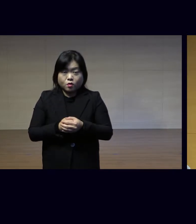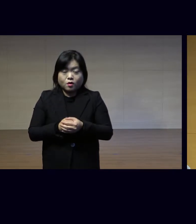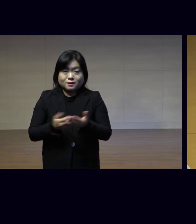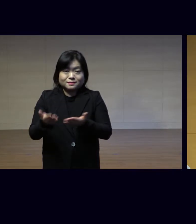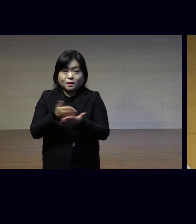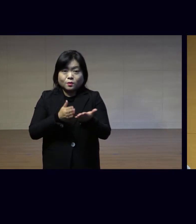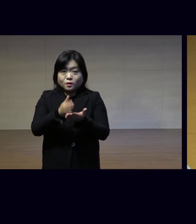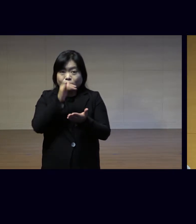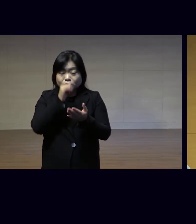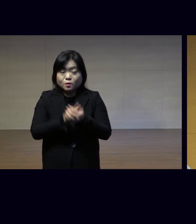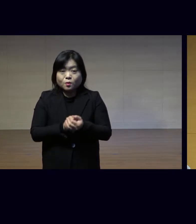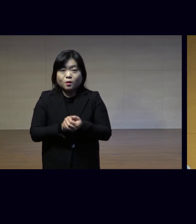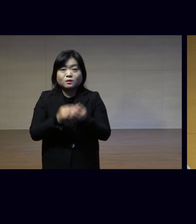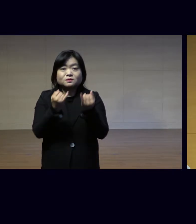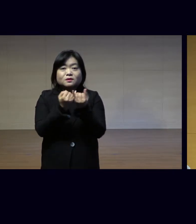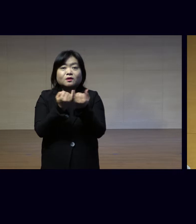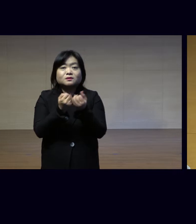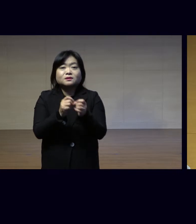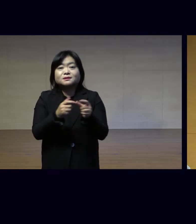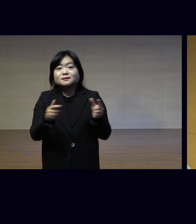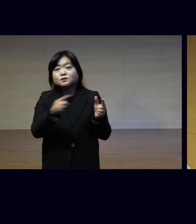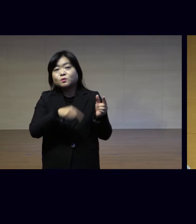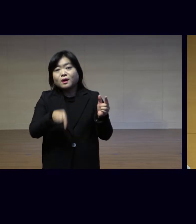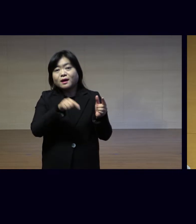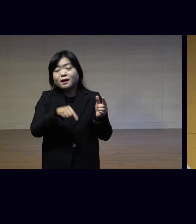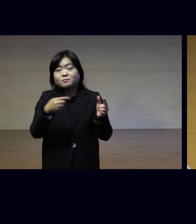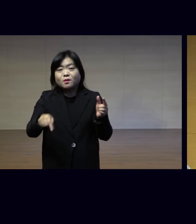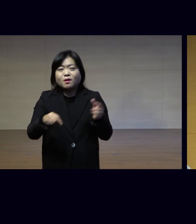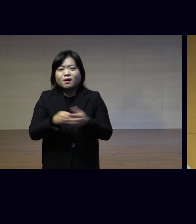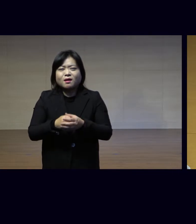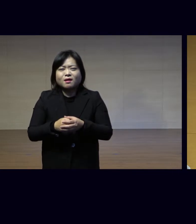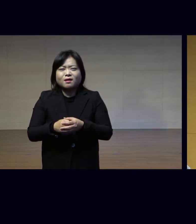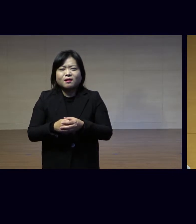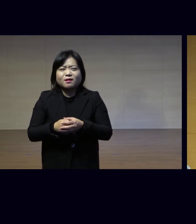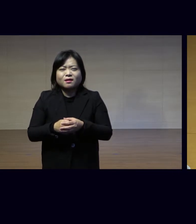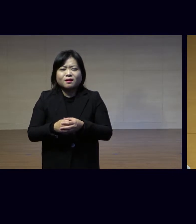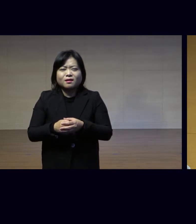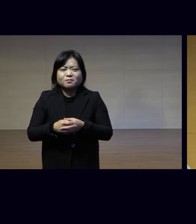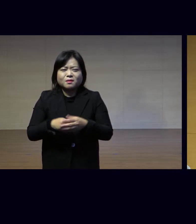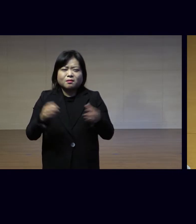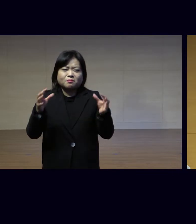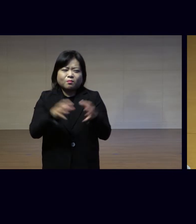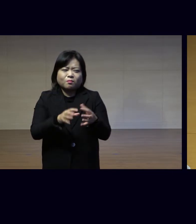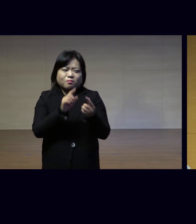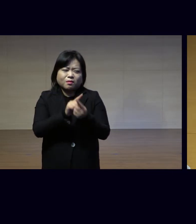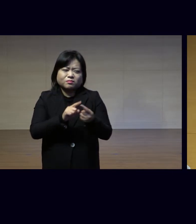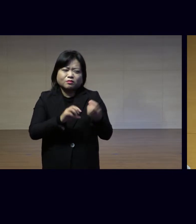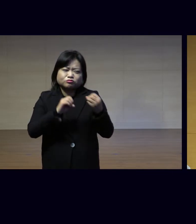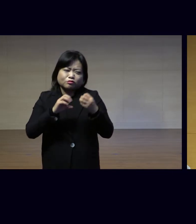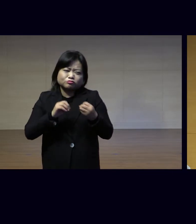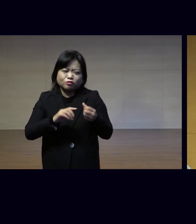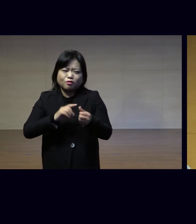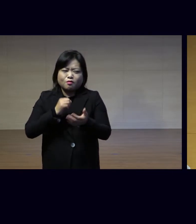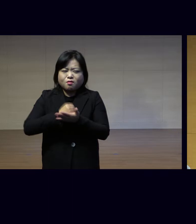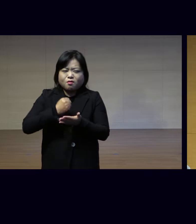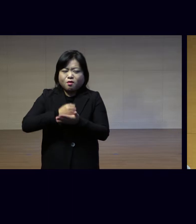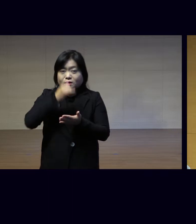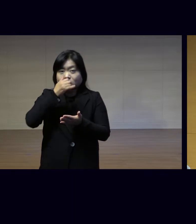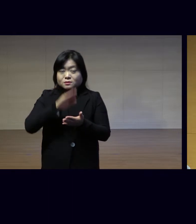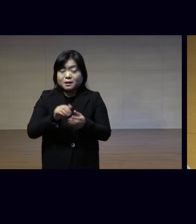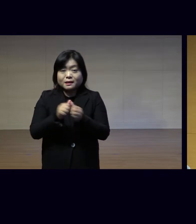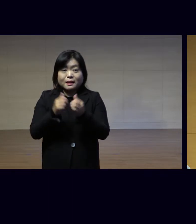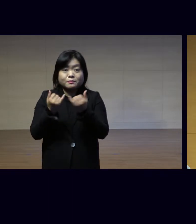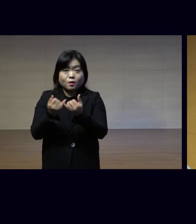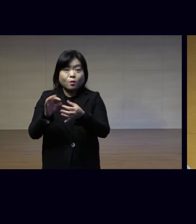있었고 여성들과의 소위 말하는 그 이제 맨날 구설수에 오르고 쑥덕쑥덕 하지만 그런 그 남녀